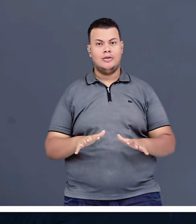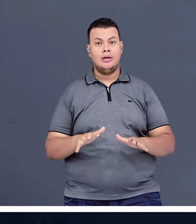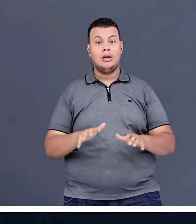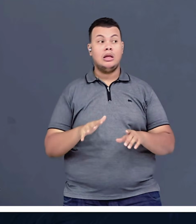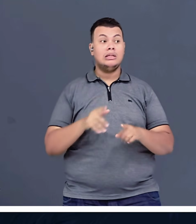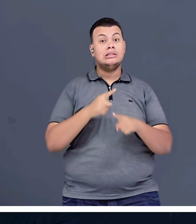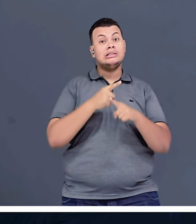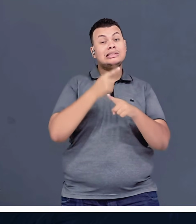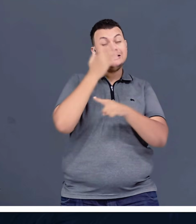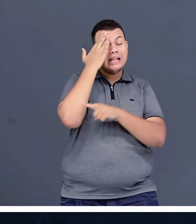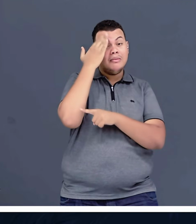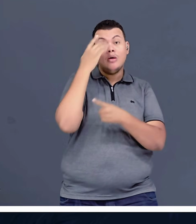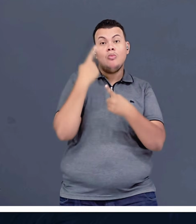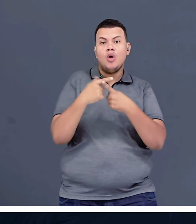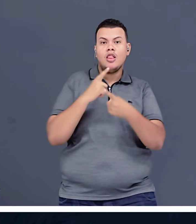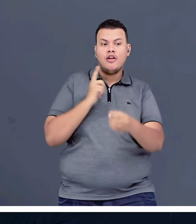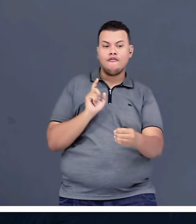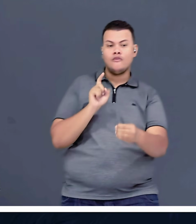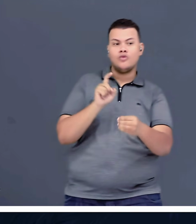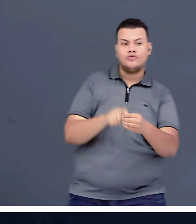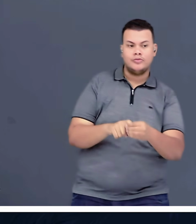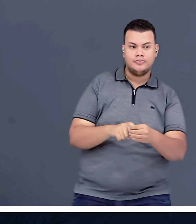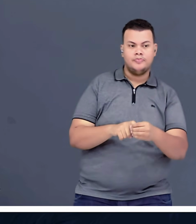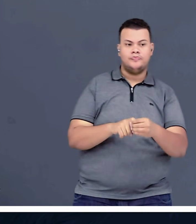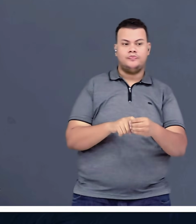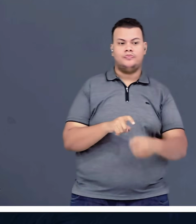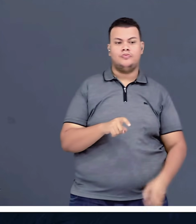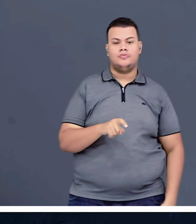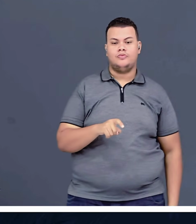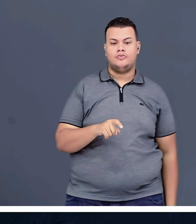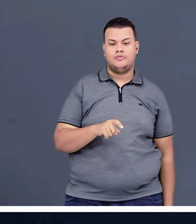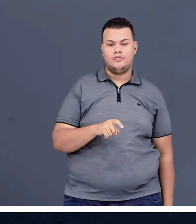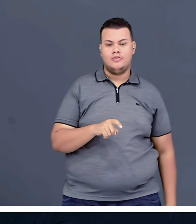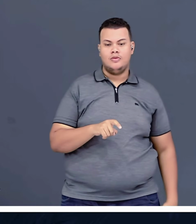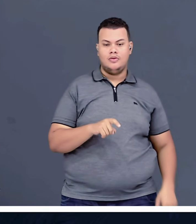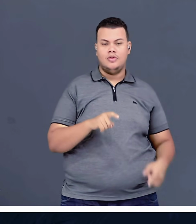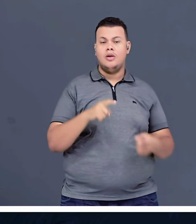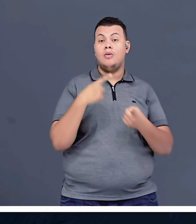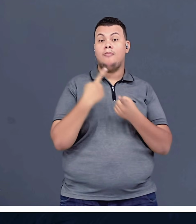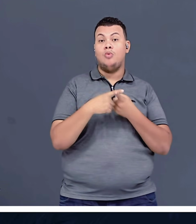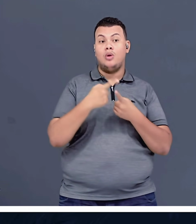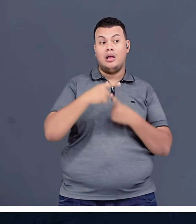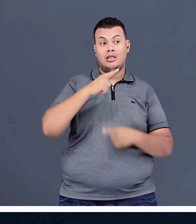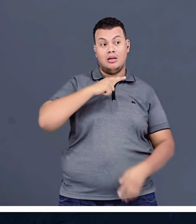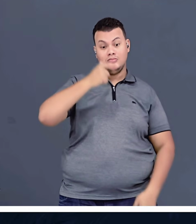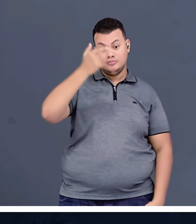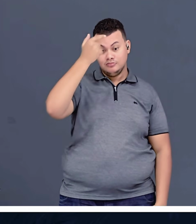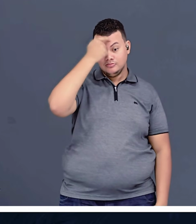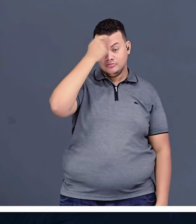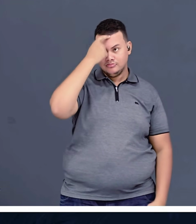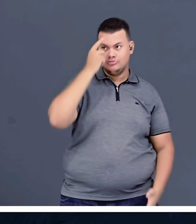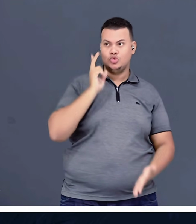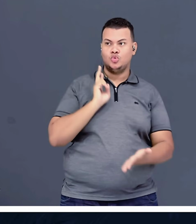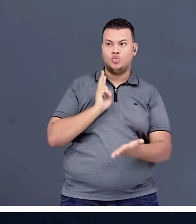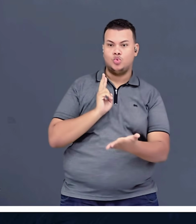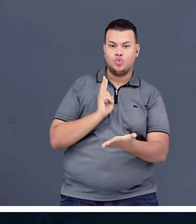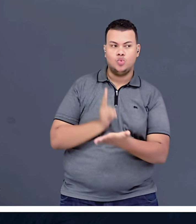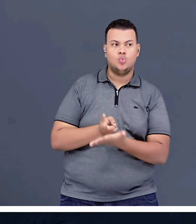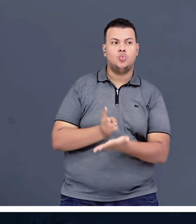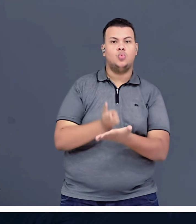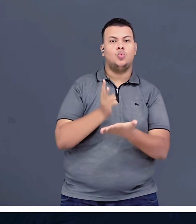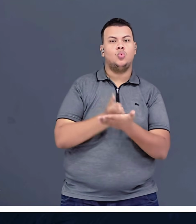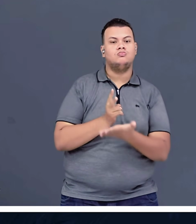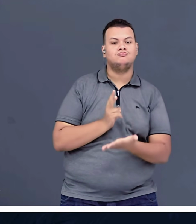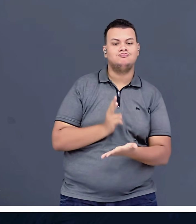E sabe por que voltou? Eu vou lhe dizer, com todo o amor, porque a mentalidade continuou sendo a mentalidade